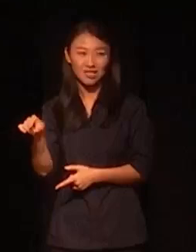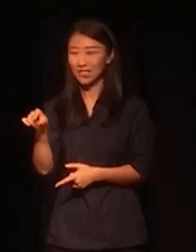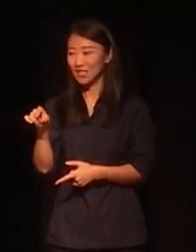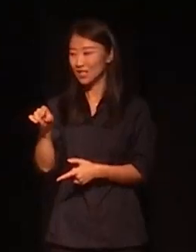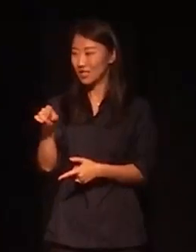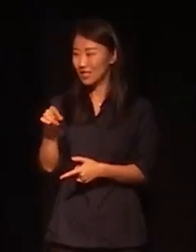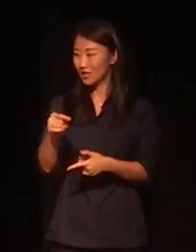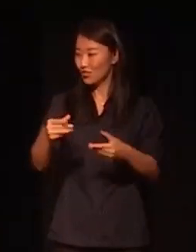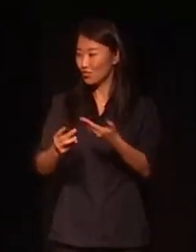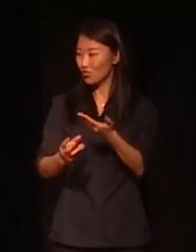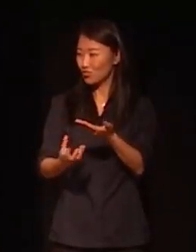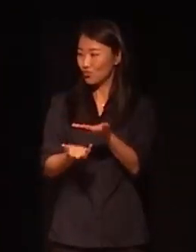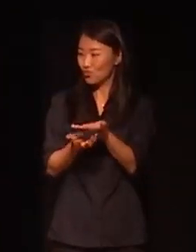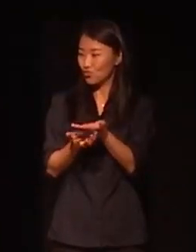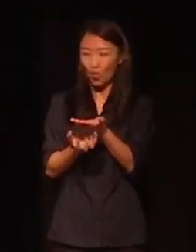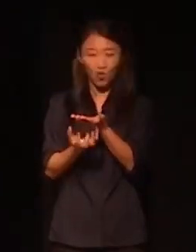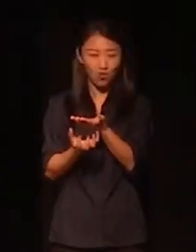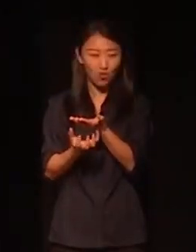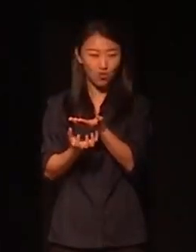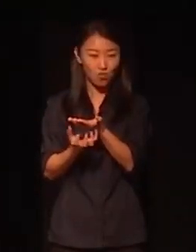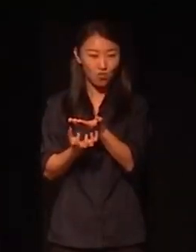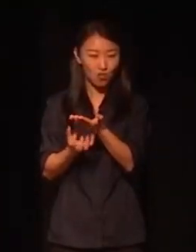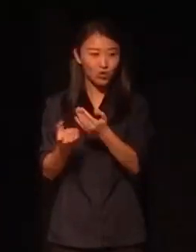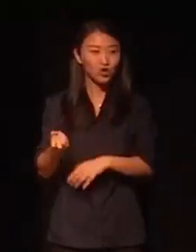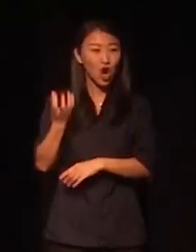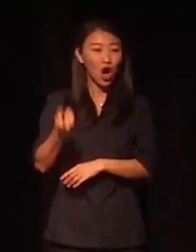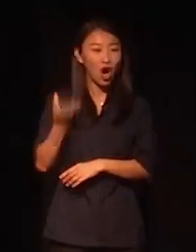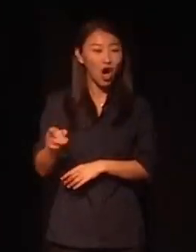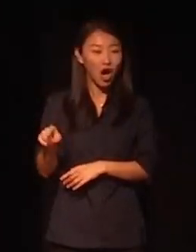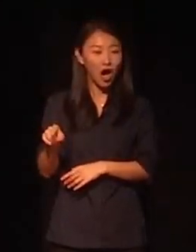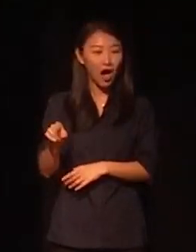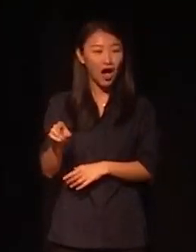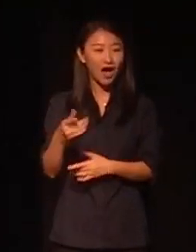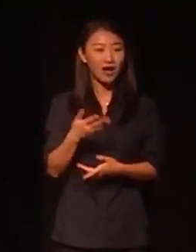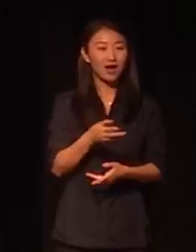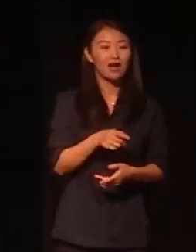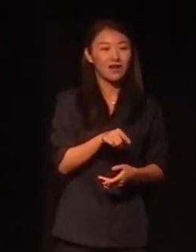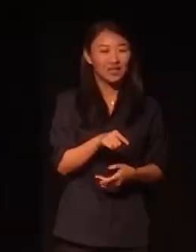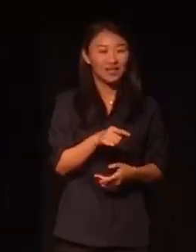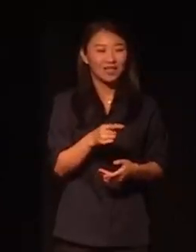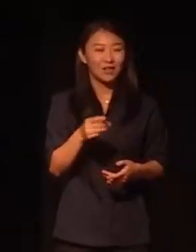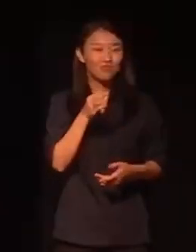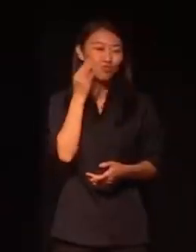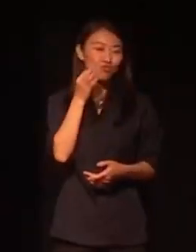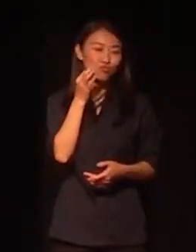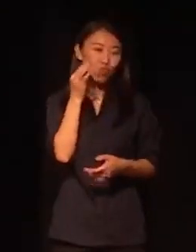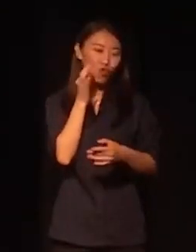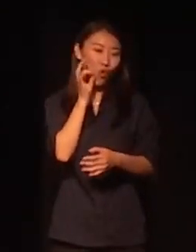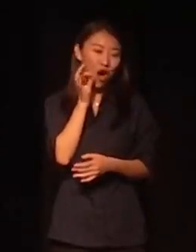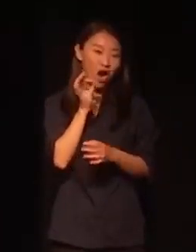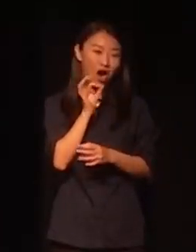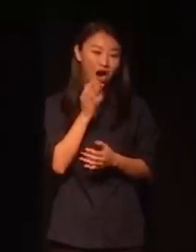是酥, I beg your pardon, baked assorted vegetables with Portuguese